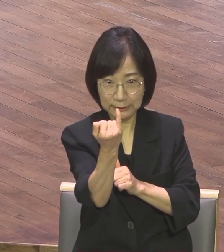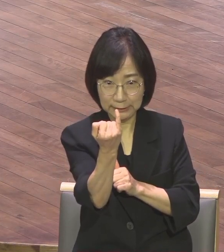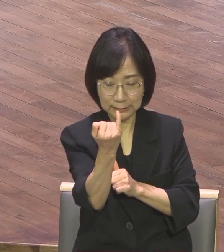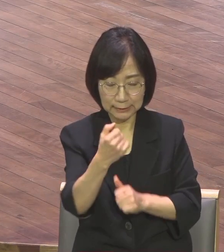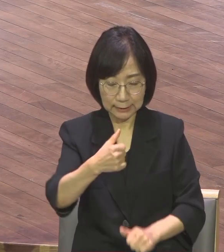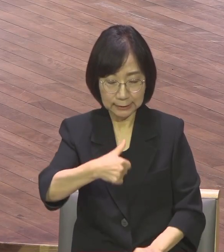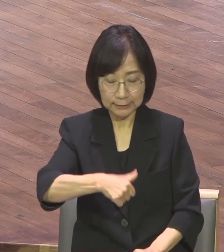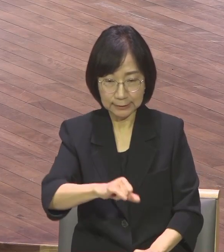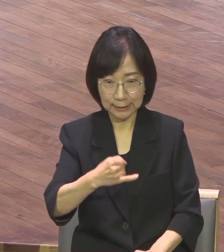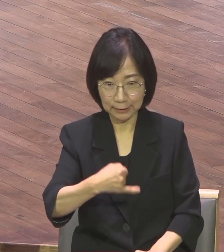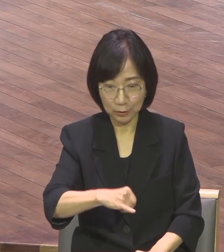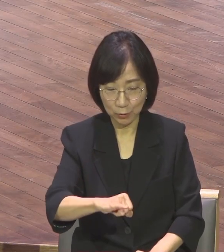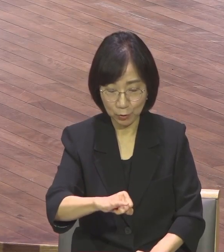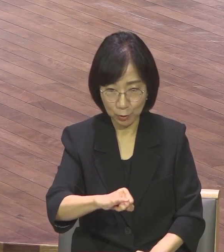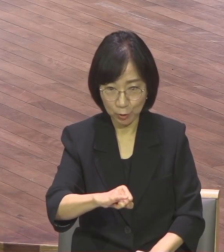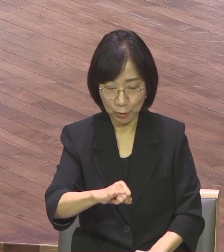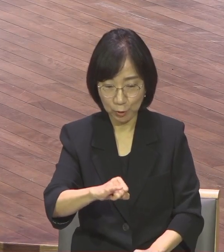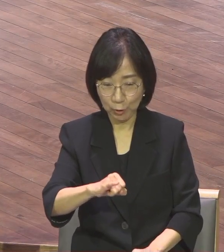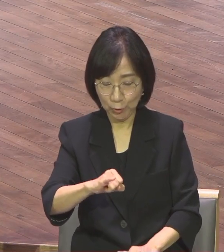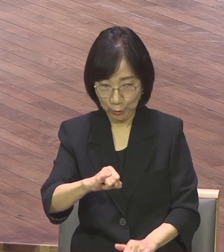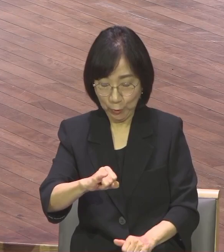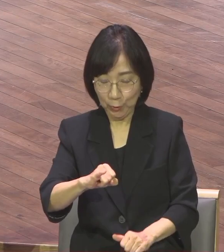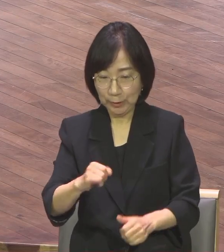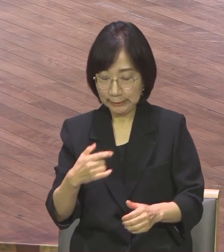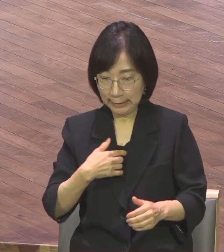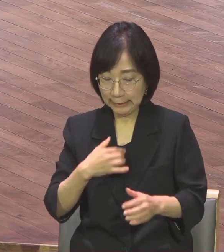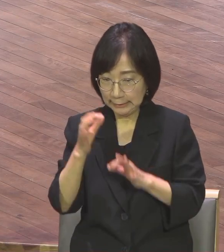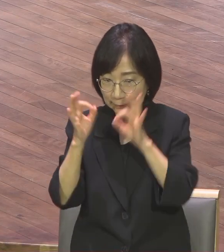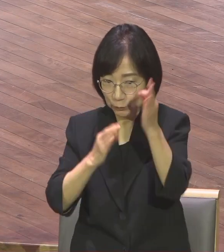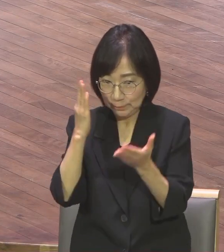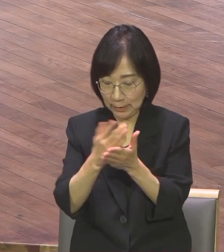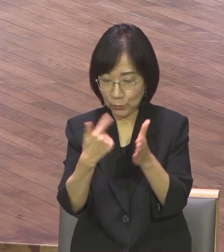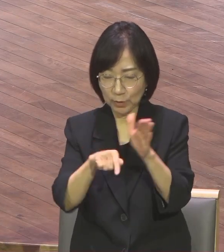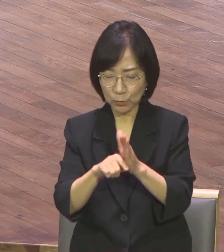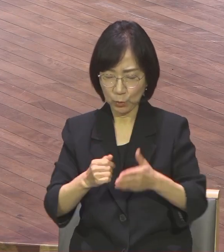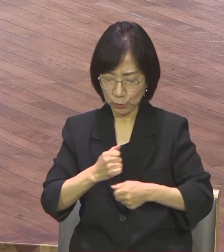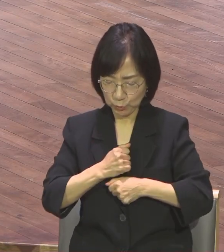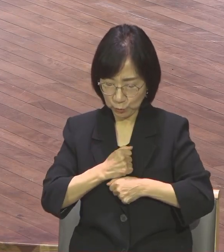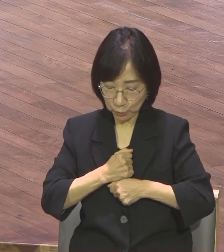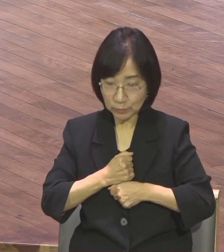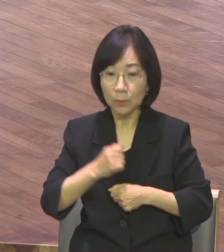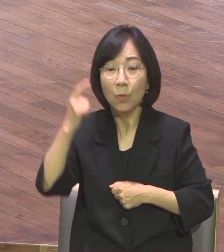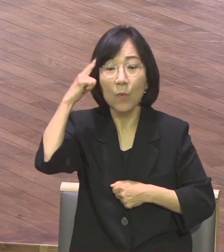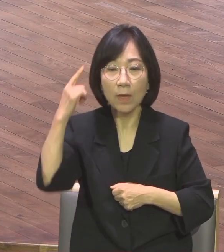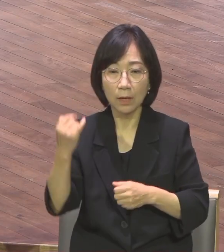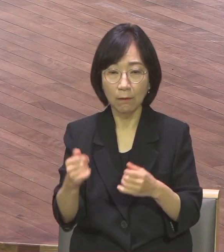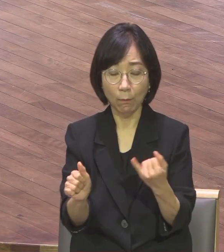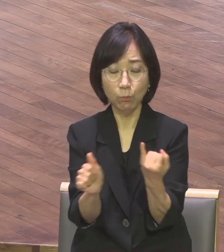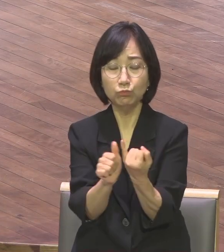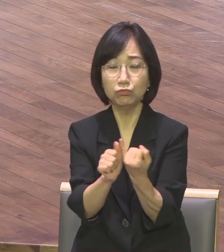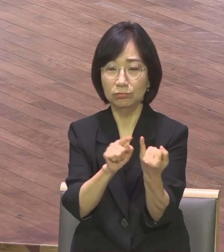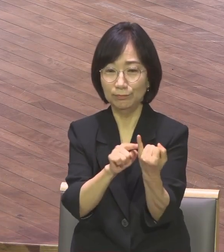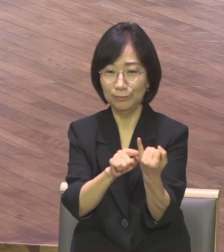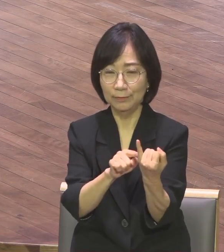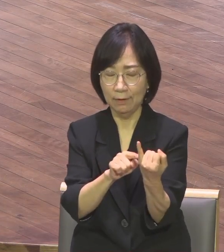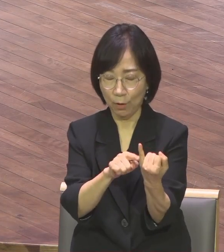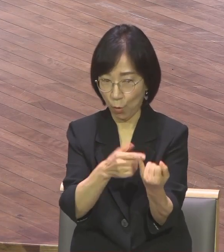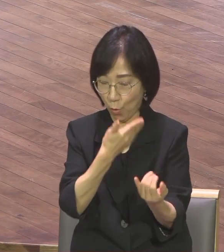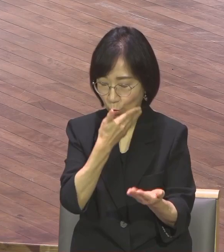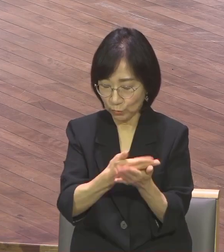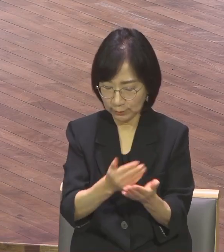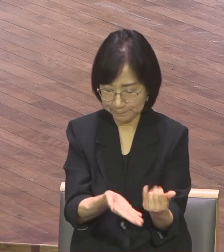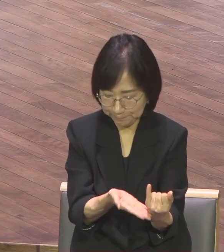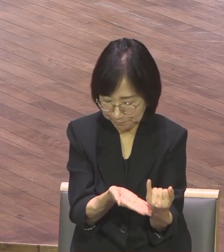가족들이, 자녀들도 그렇고요. 이 사람도 그렇고요. 가장 조심을. 가장 가까우니까. 젊을 때는 함부로 했어요.